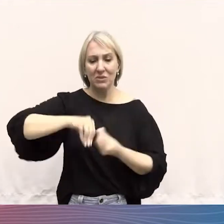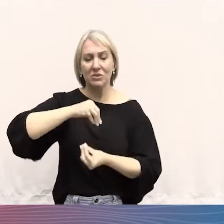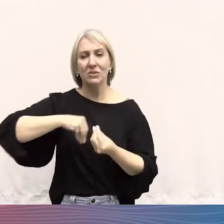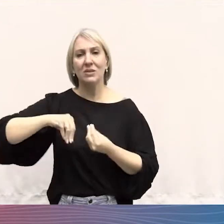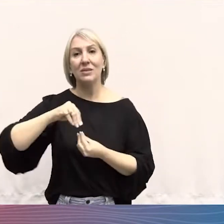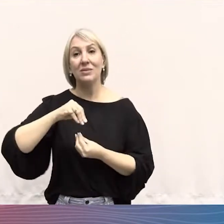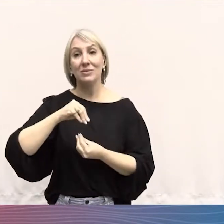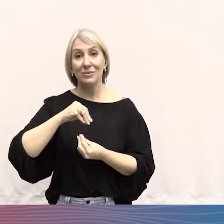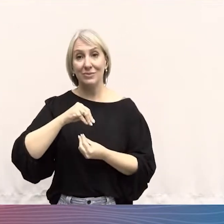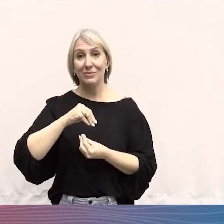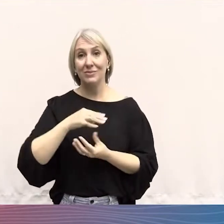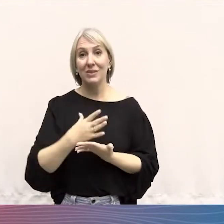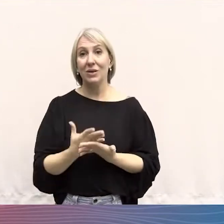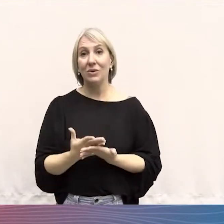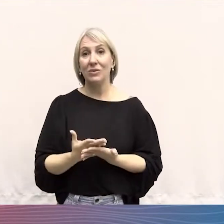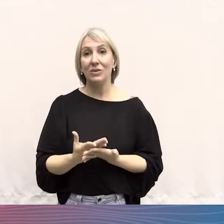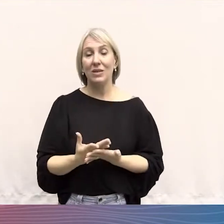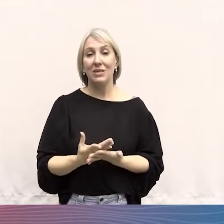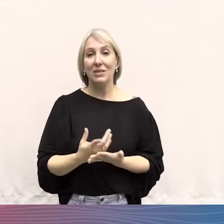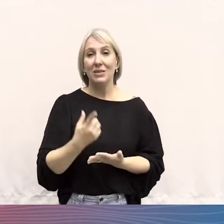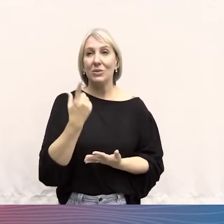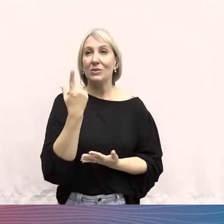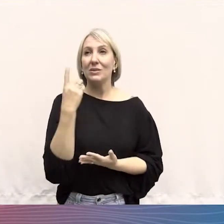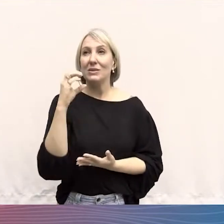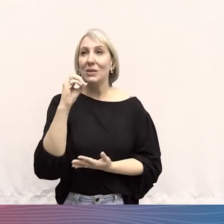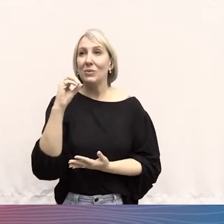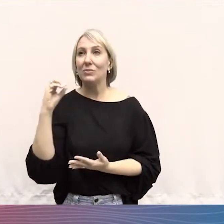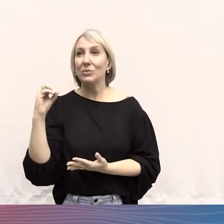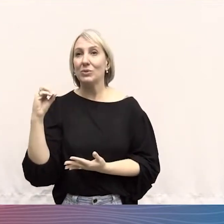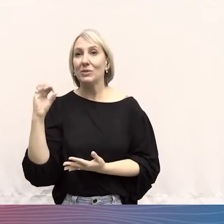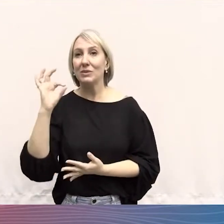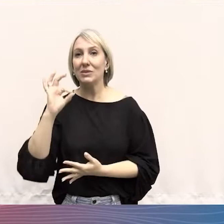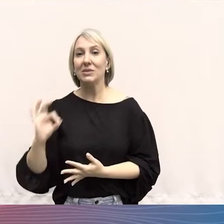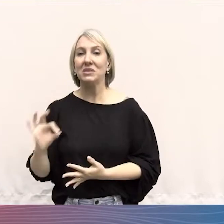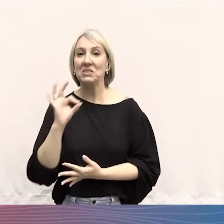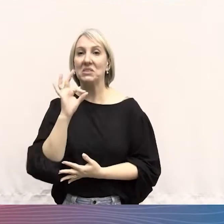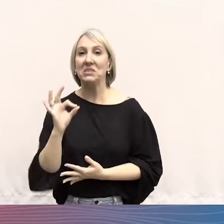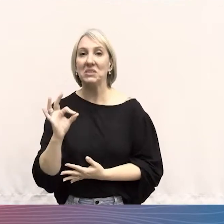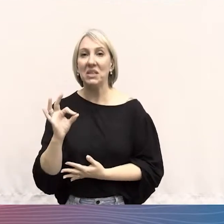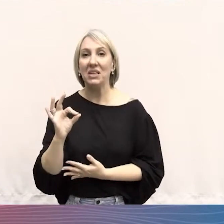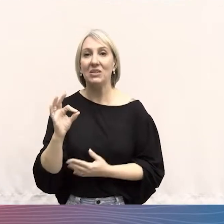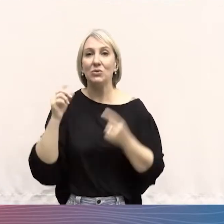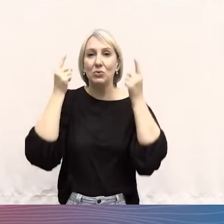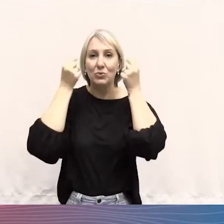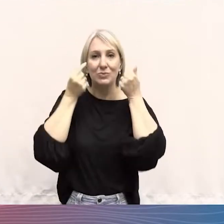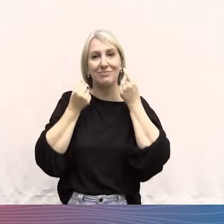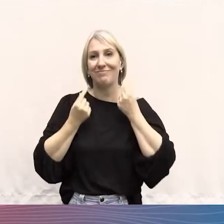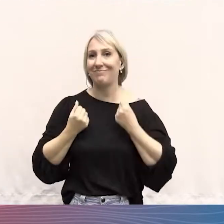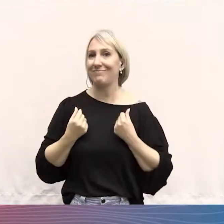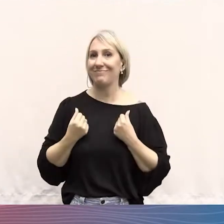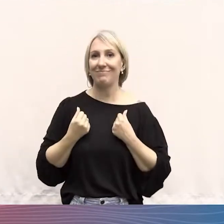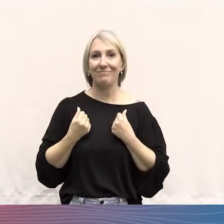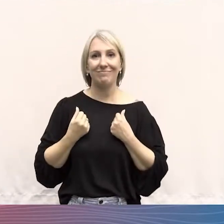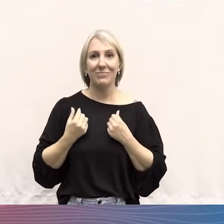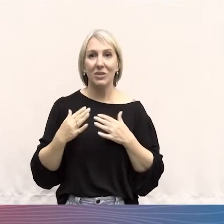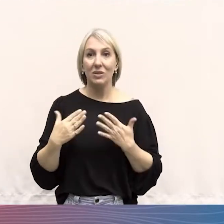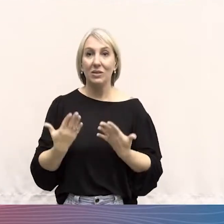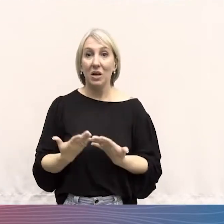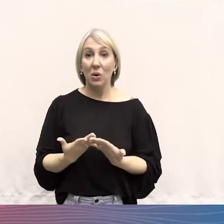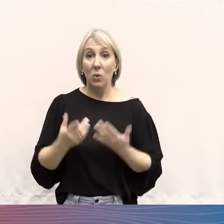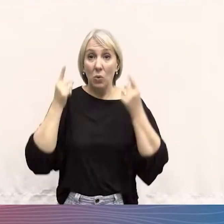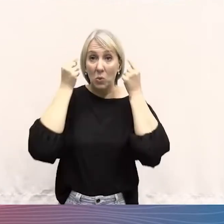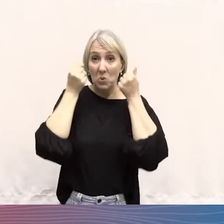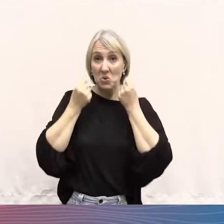não são 100% judeus, eles não são puro sangue judeus. Então, era desprezado pelos